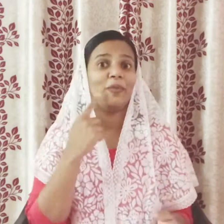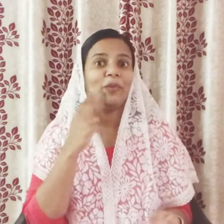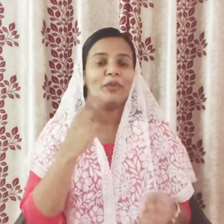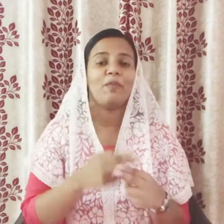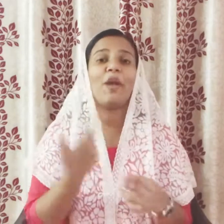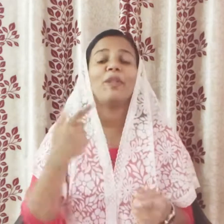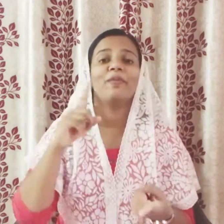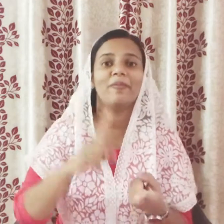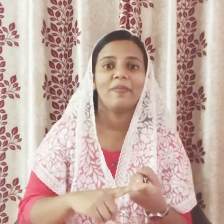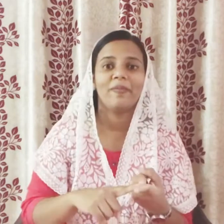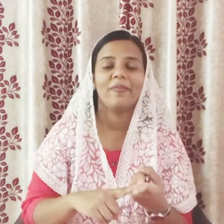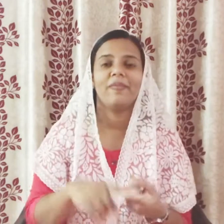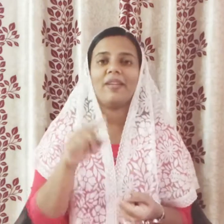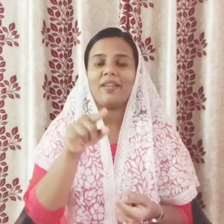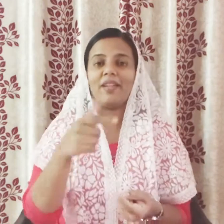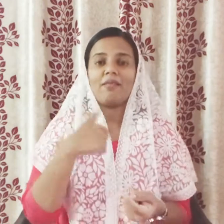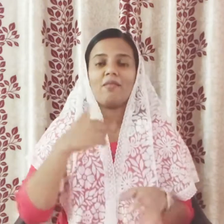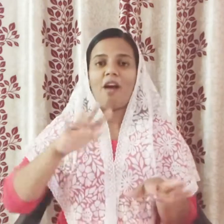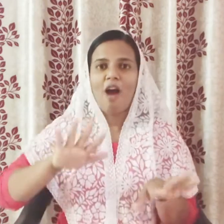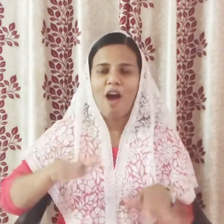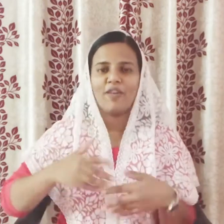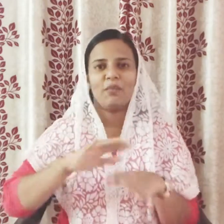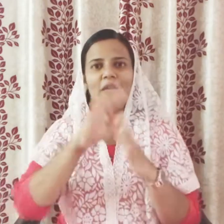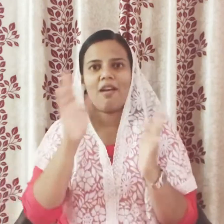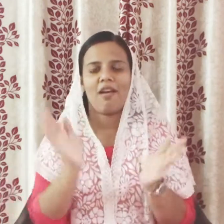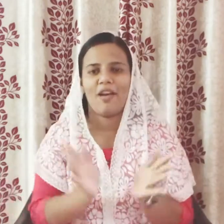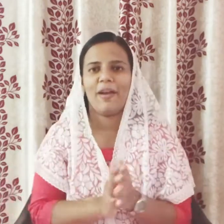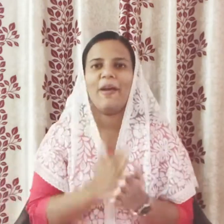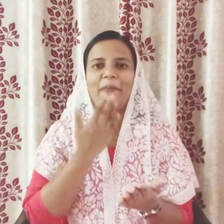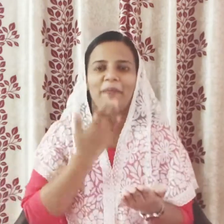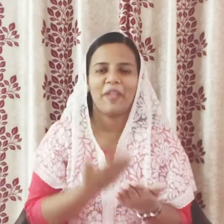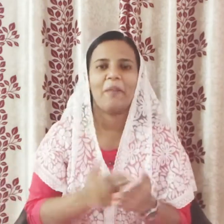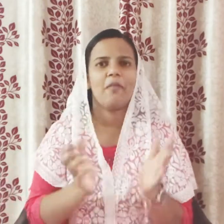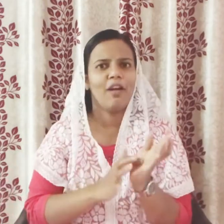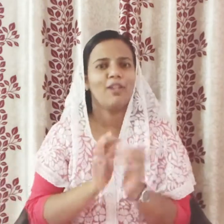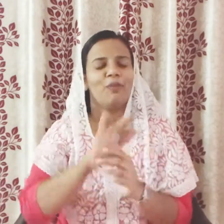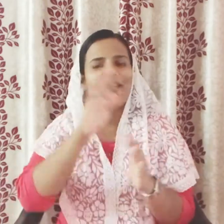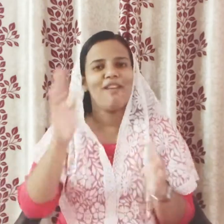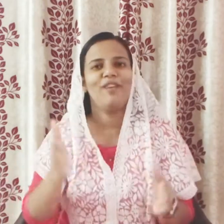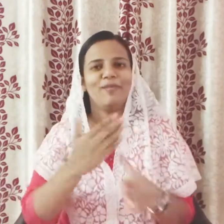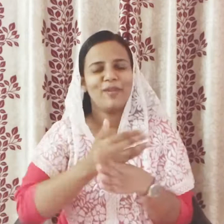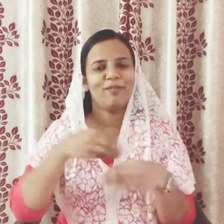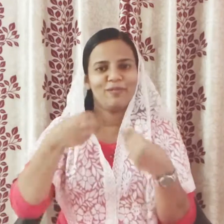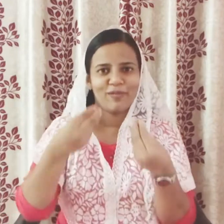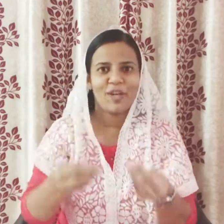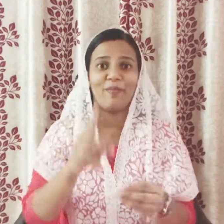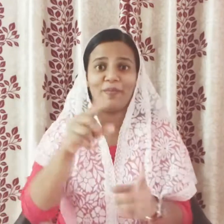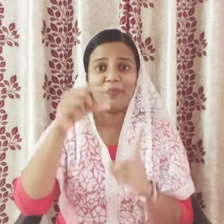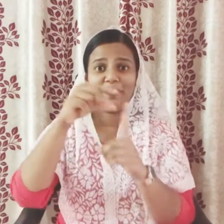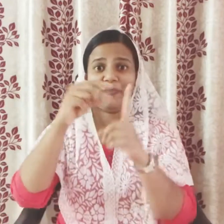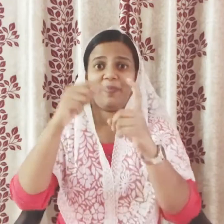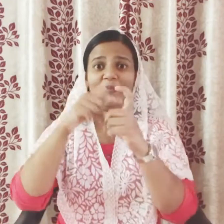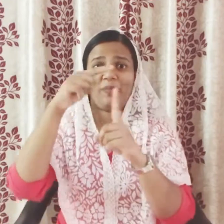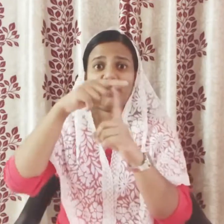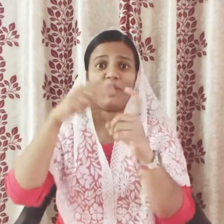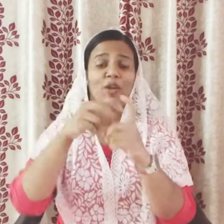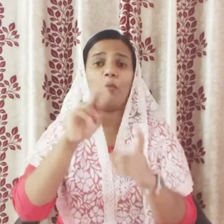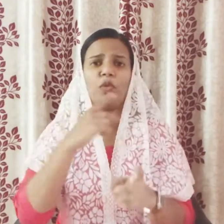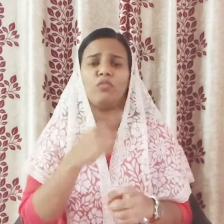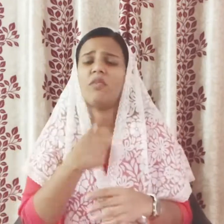ചെയ്യുമ്പോൾ എന്ത് സംഭവിക്കുമെന്നറിയാമോ? നിങ്ങൾക്കാവശ്യമായ കാര്യങ്ങളെ കർത്താവ് നിറവേറ്റി തരിക തന്നെ ചെയ്യും. ഒരിക്കൽ പത്രോസ് ചോദിച്ചു, ഞങ്ങൾ സകലതും വിട്ടു